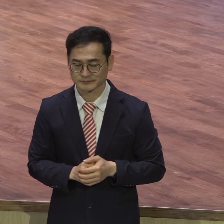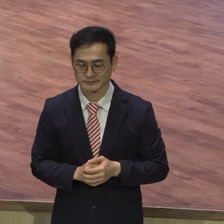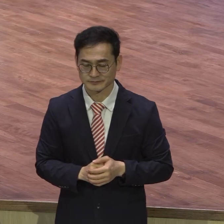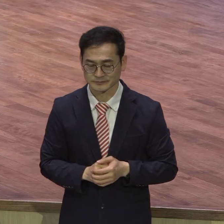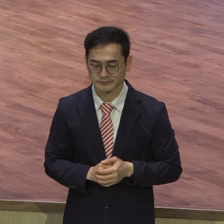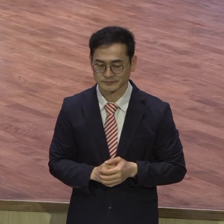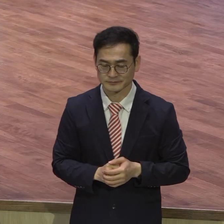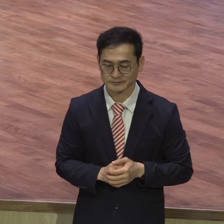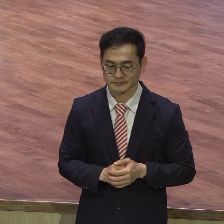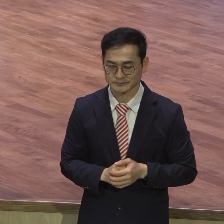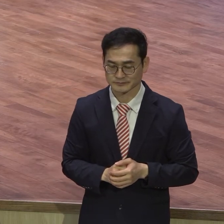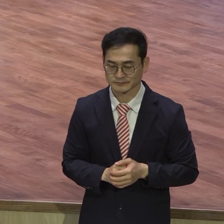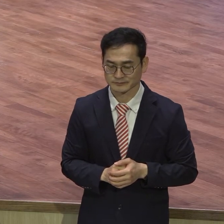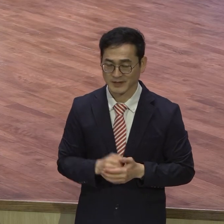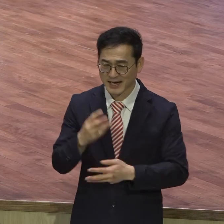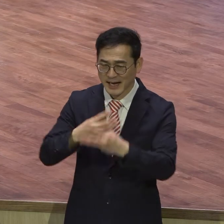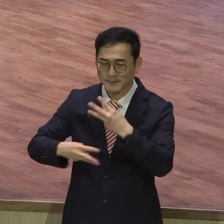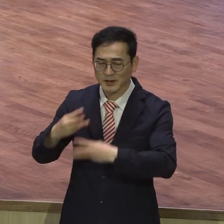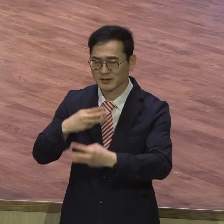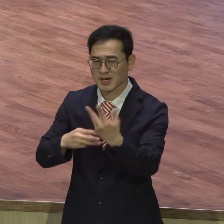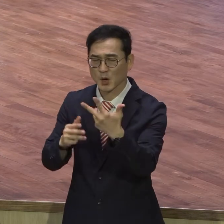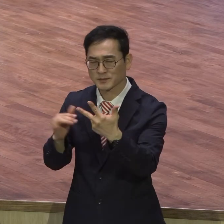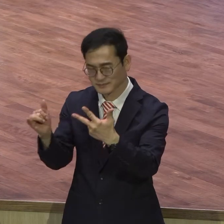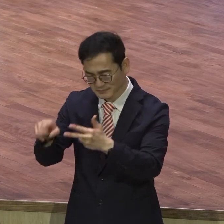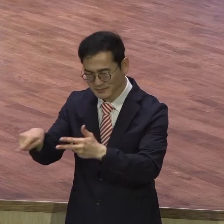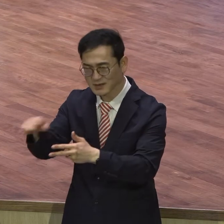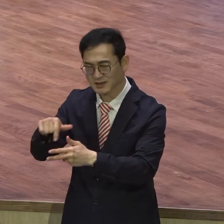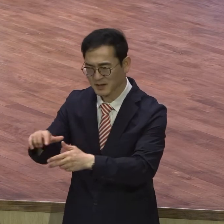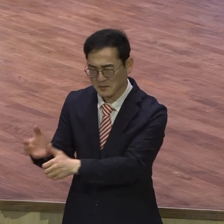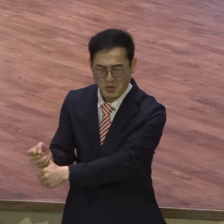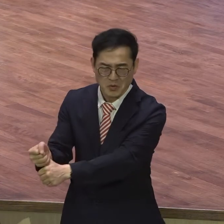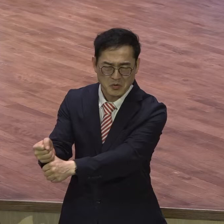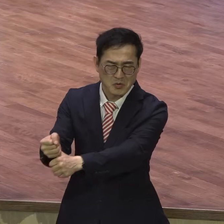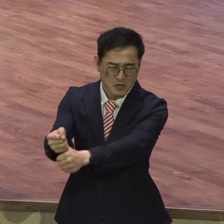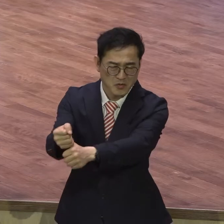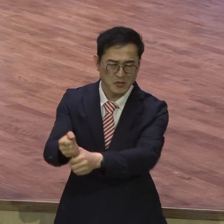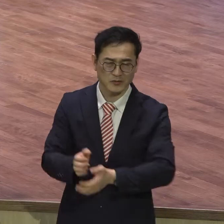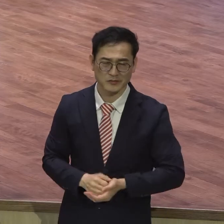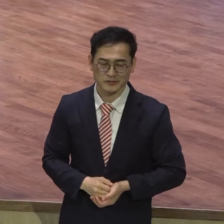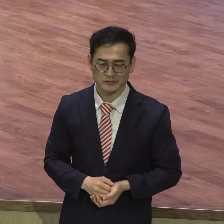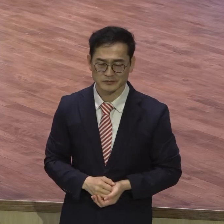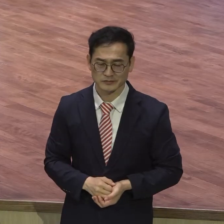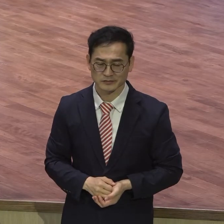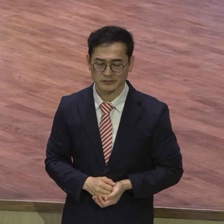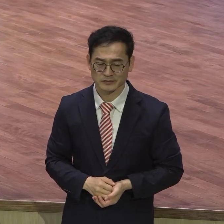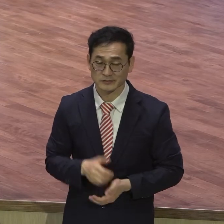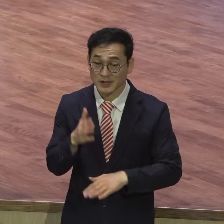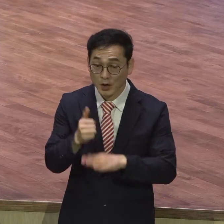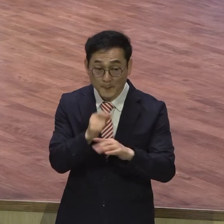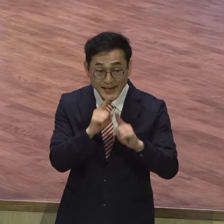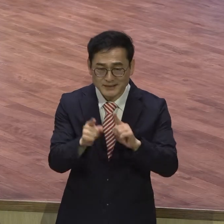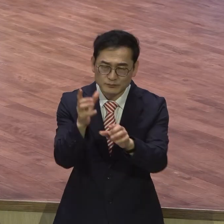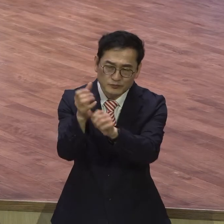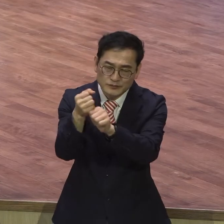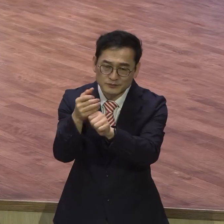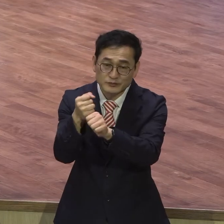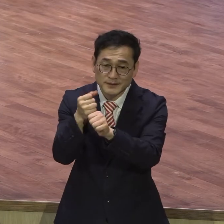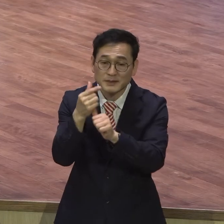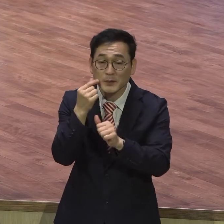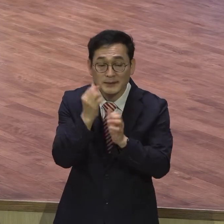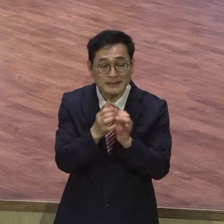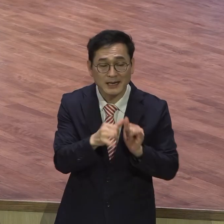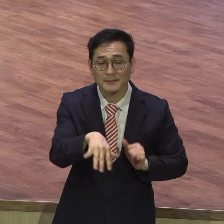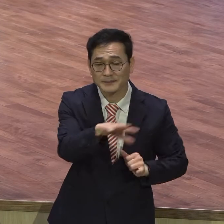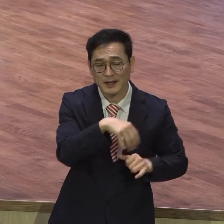포로가 아니요 이 도리어 이 메시지 못 잡은 사람들이 다 포래 속국 노예가 되었어요 포래 속국